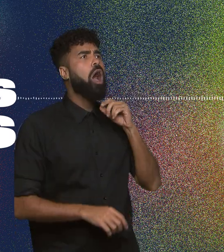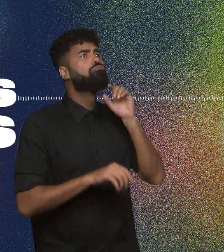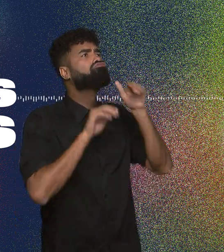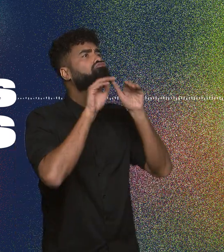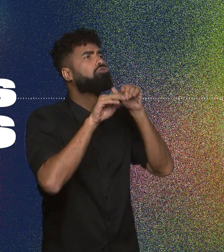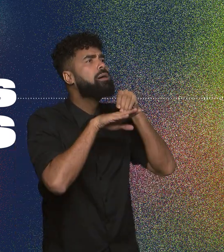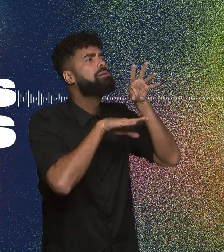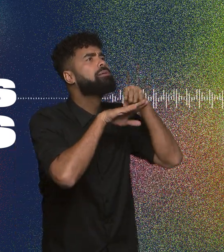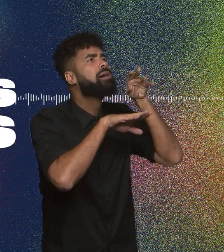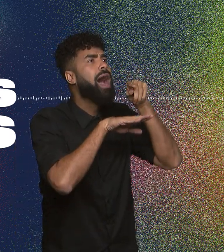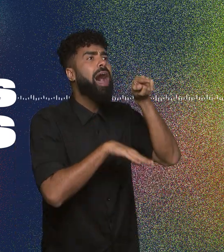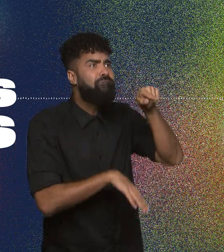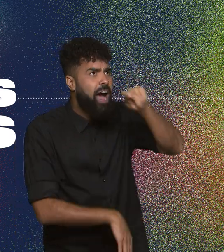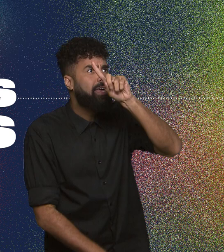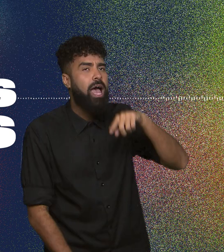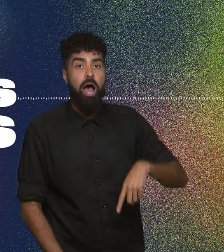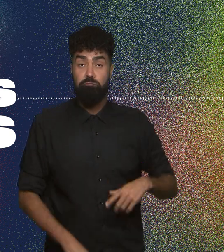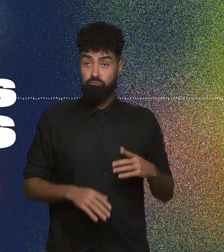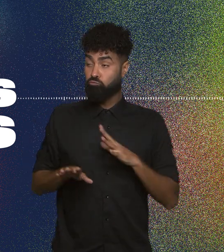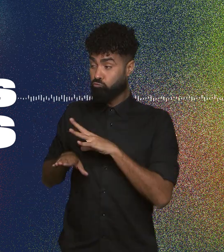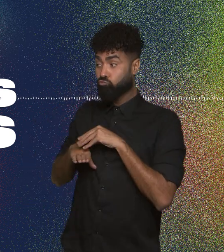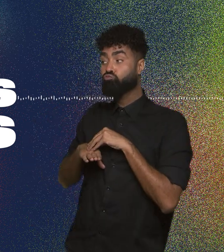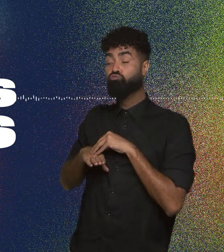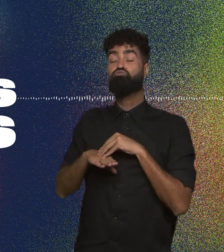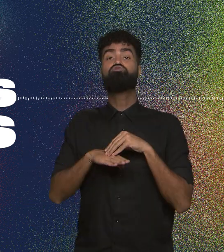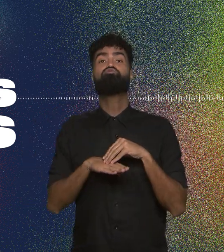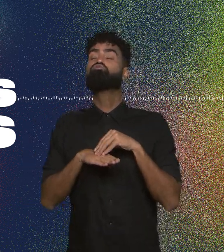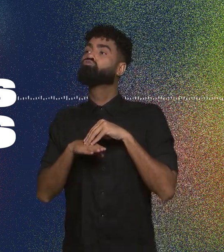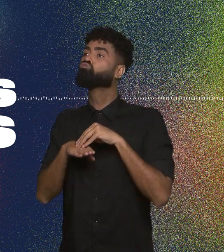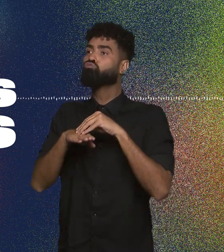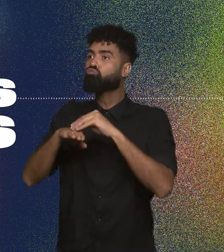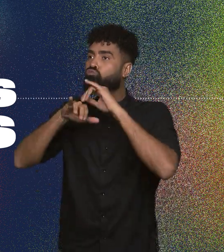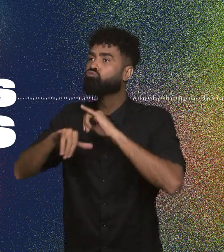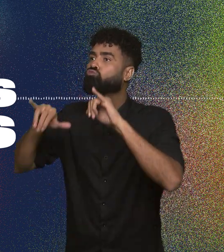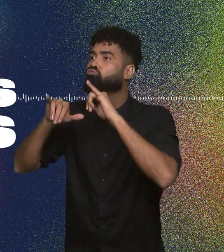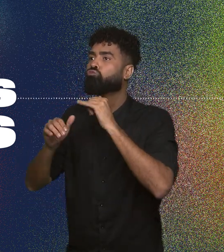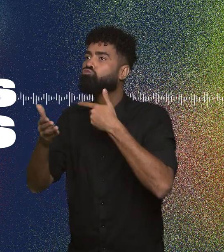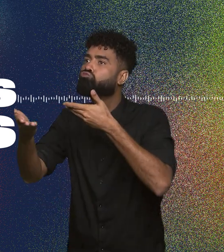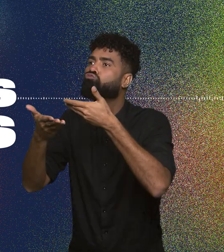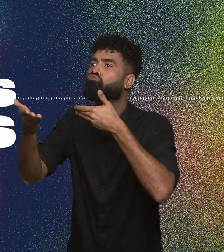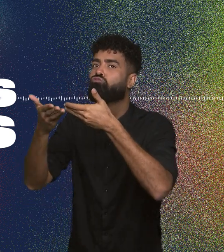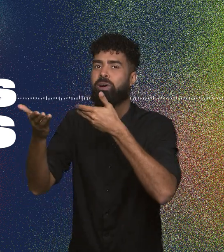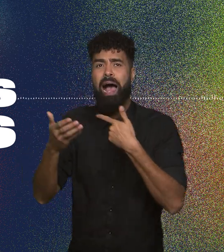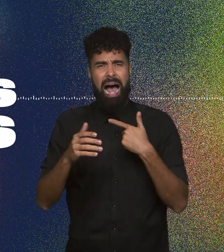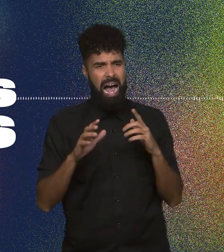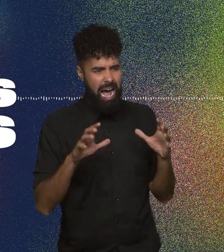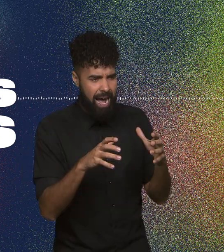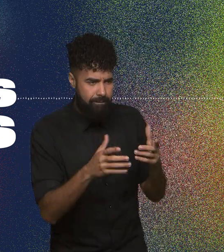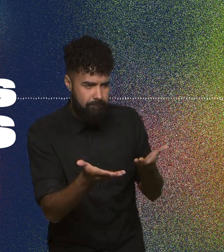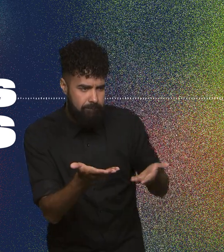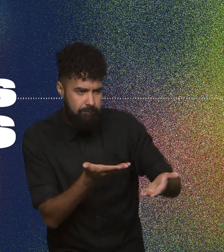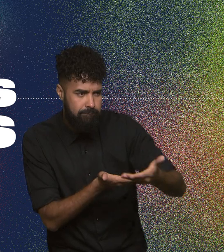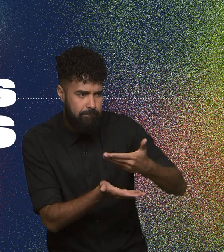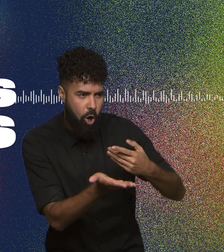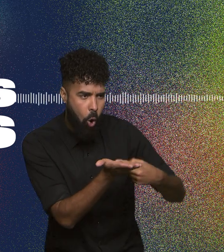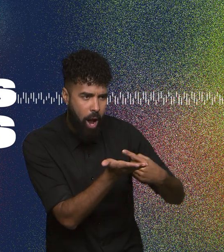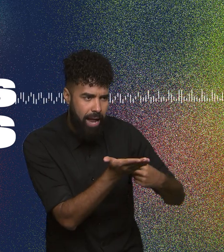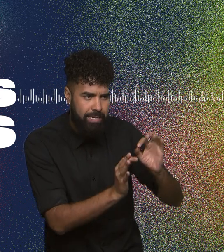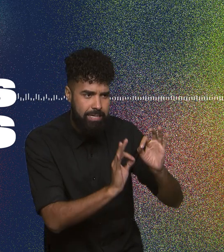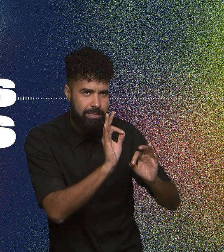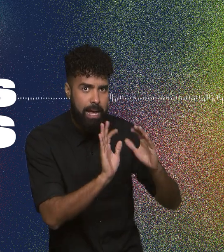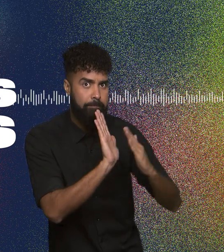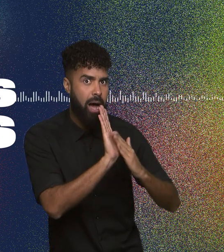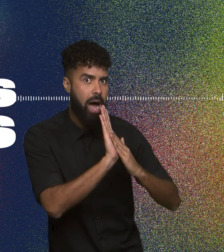daquele coletivo para fora, né? Então, que eles se organizem politicamente nas suas pautas, essa é a intenção mesmo.